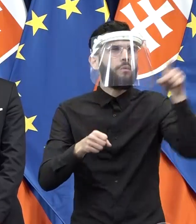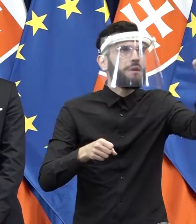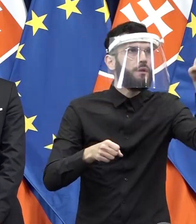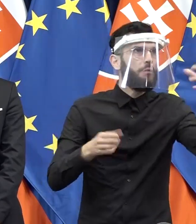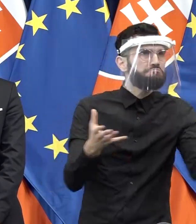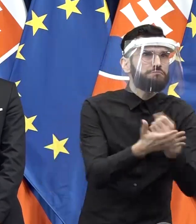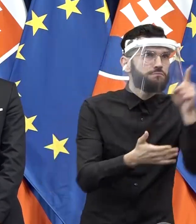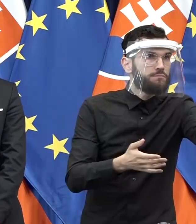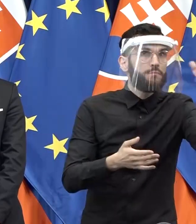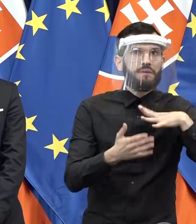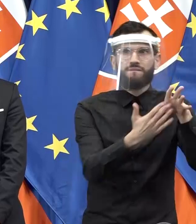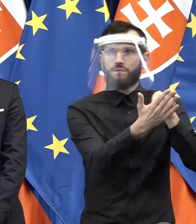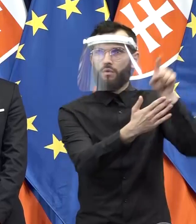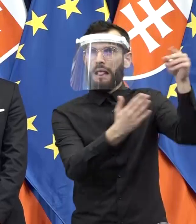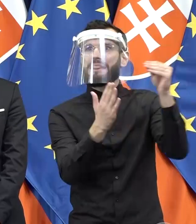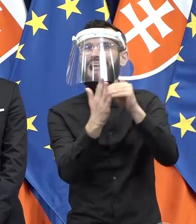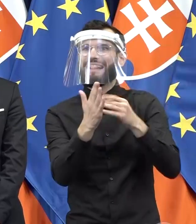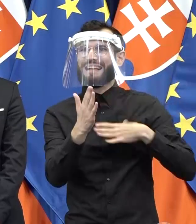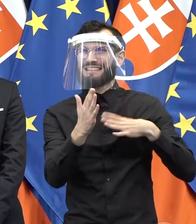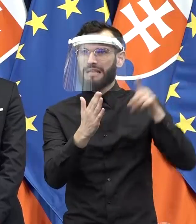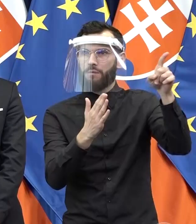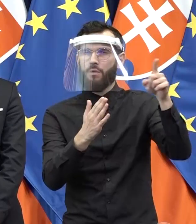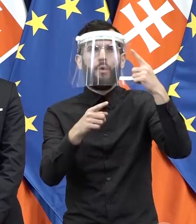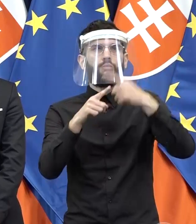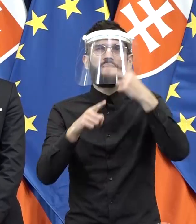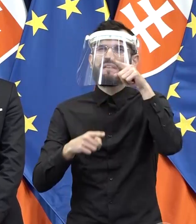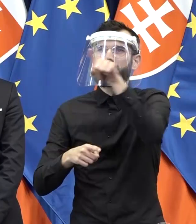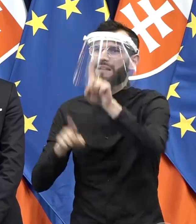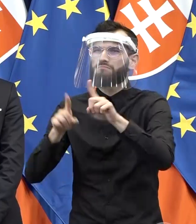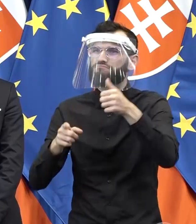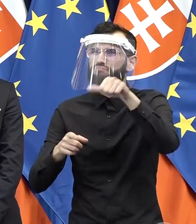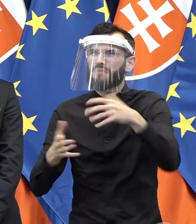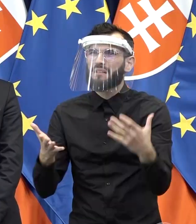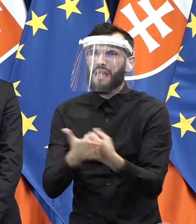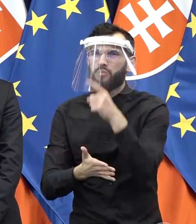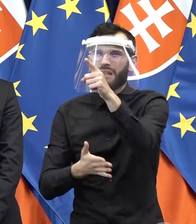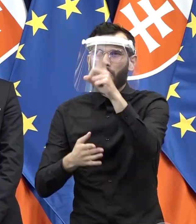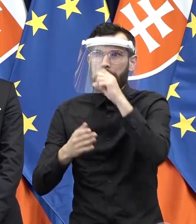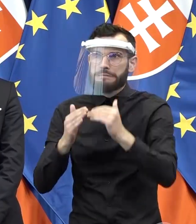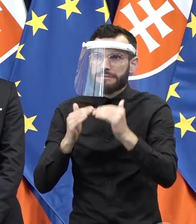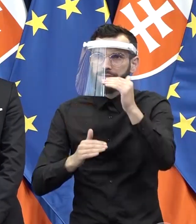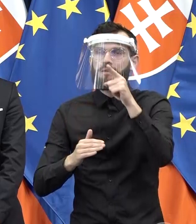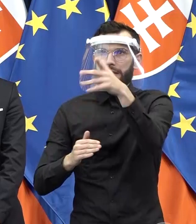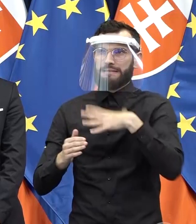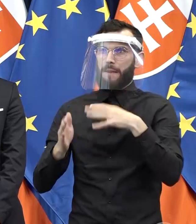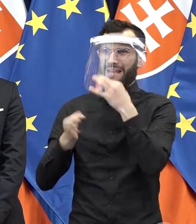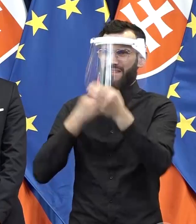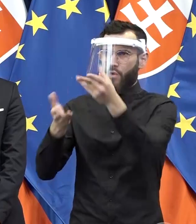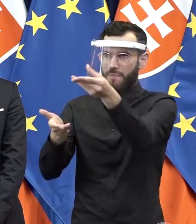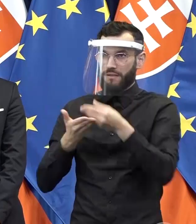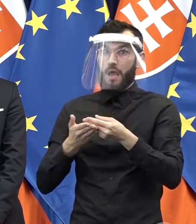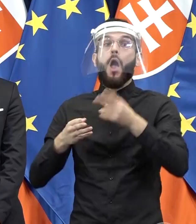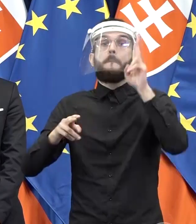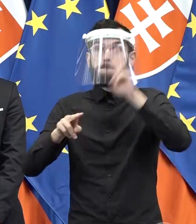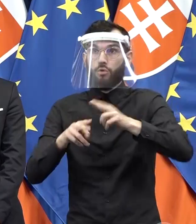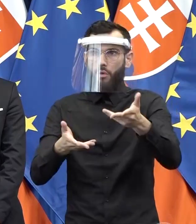najlepšie zvládajú. Ale na druhej strane aj vidieť, kde zliehali krajiny, ktoré túto chorobu nezvládajú a na základe toho príjmať až